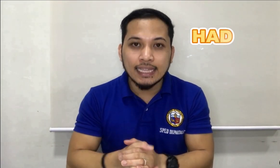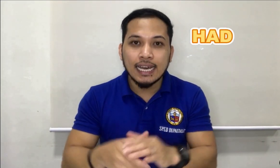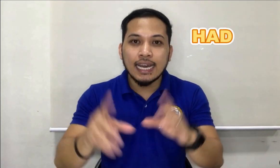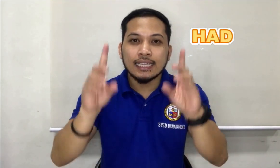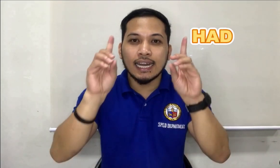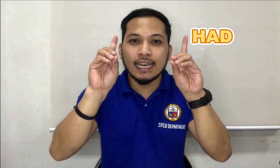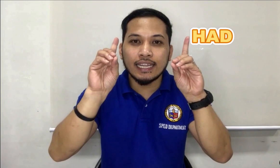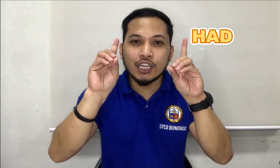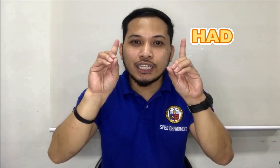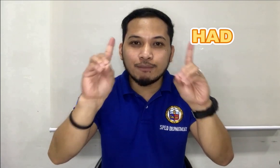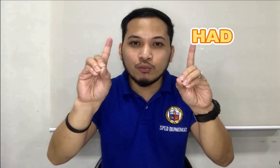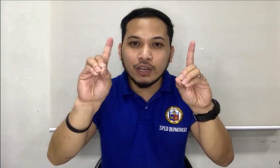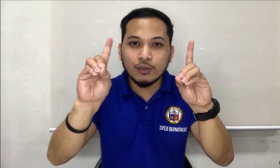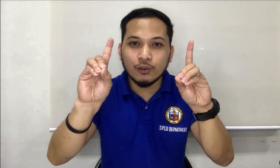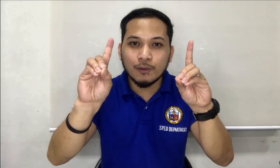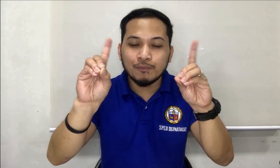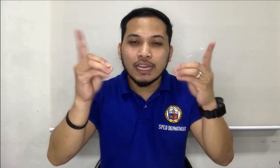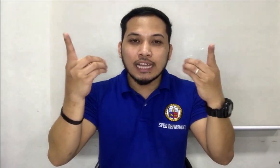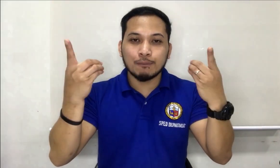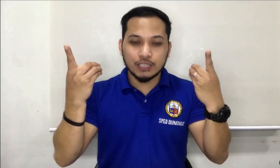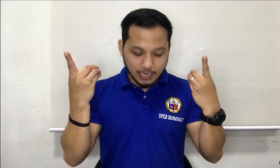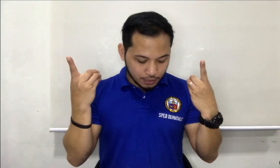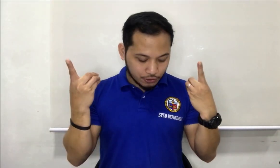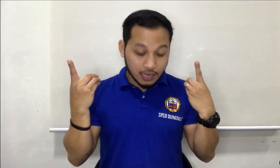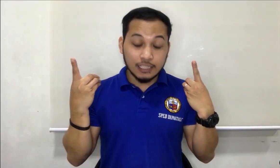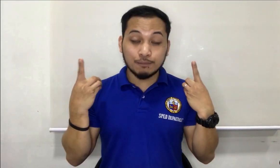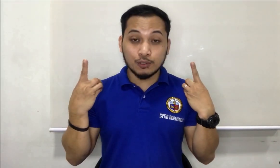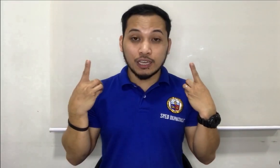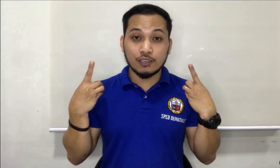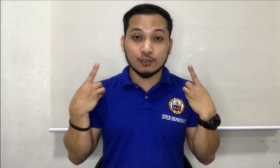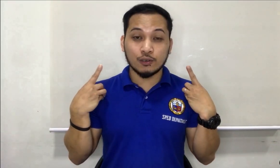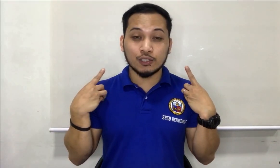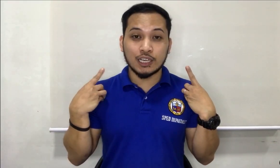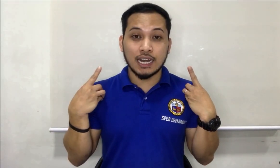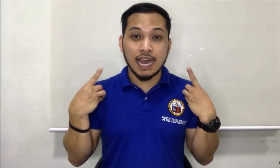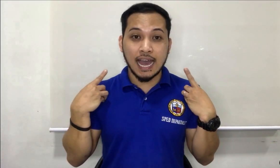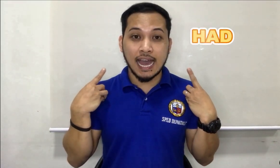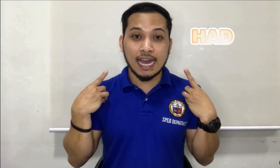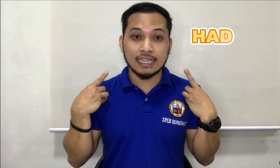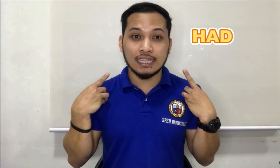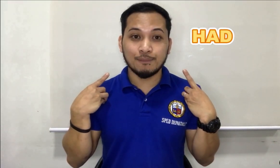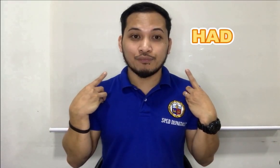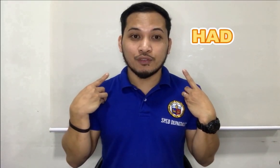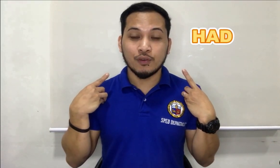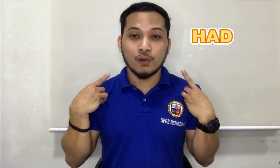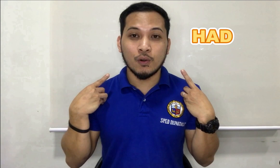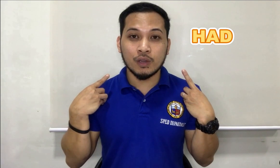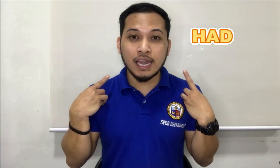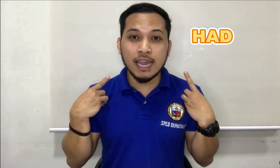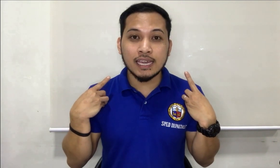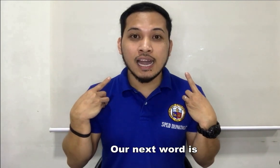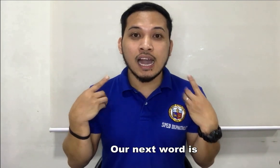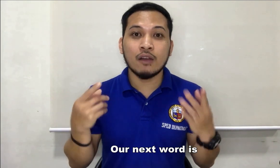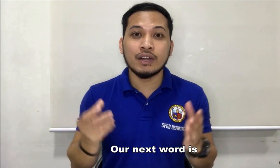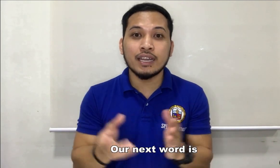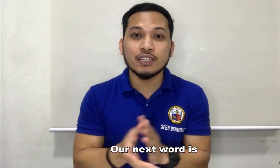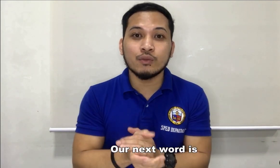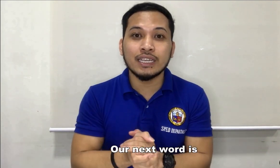had. Naka letter D po kayo tapos iganto nyo lang din po sa inyong shoulder. Had. Okay, our next